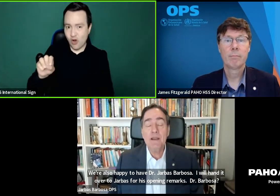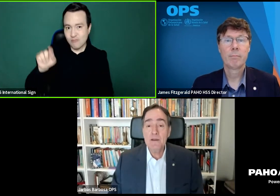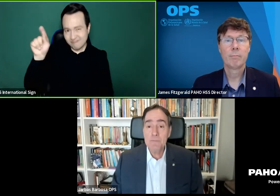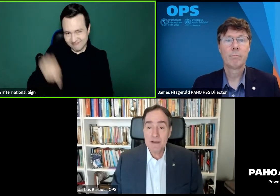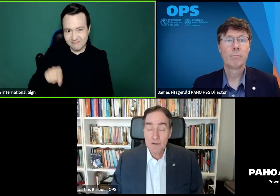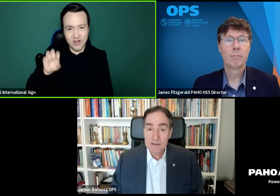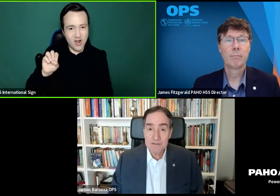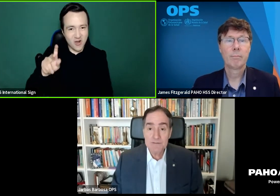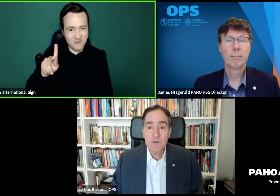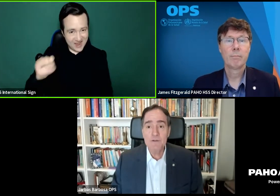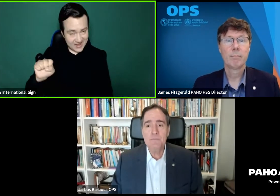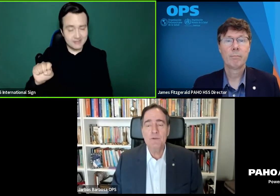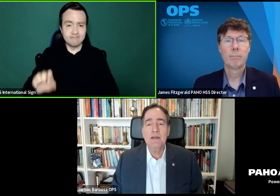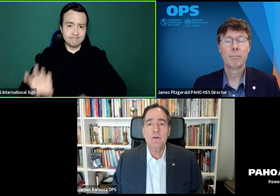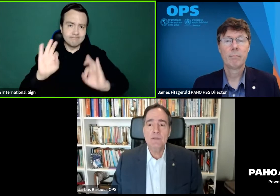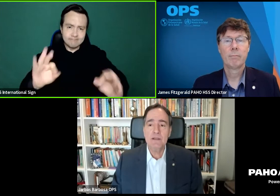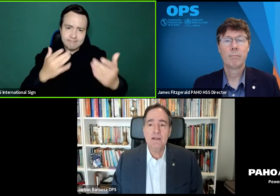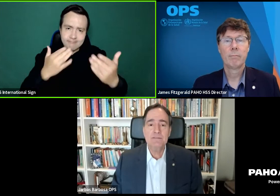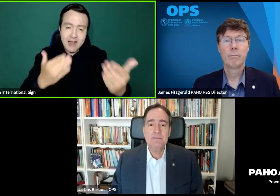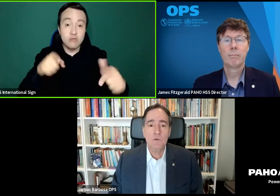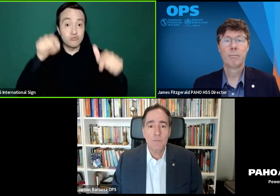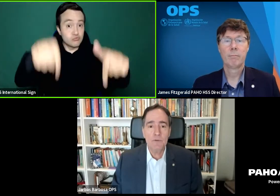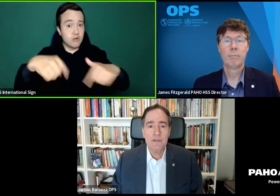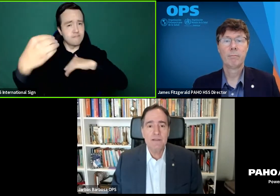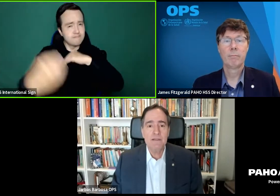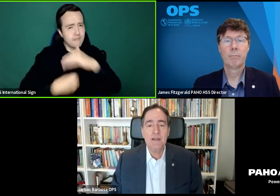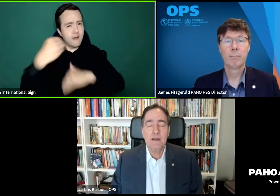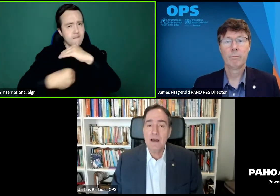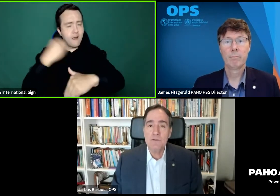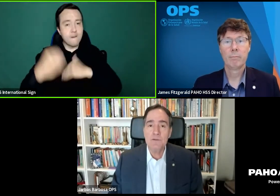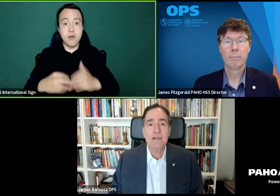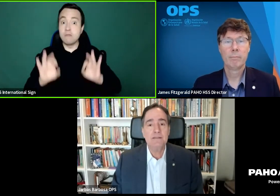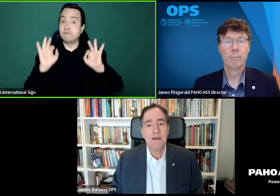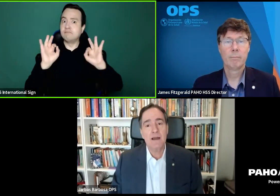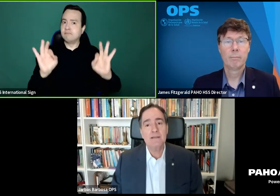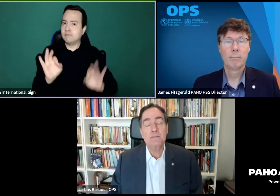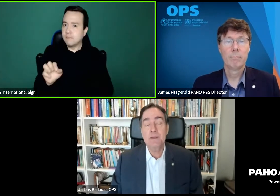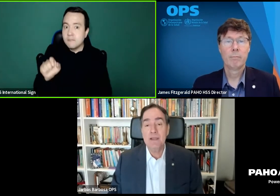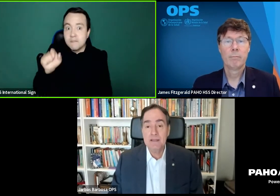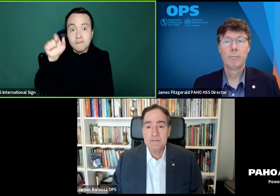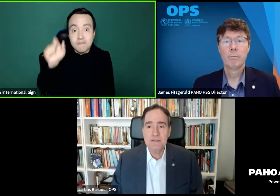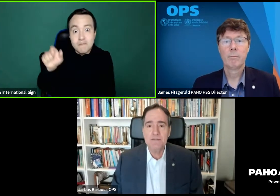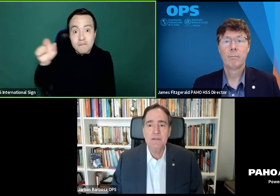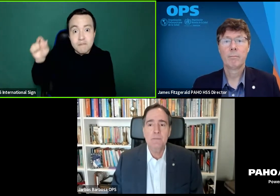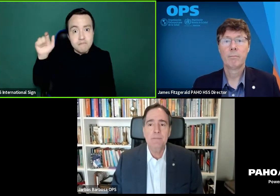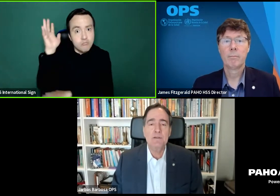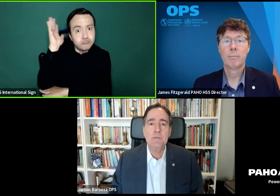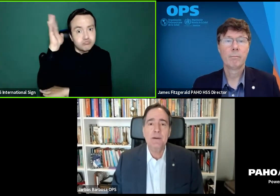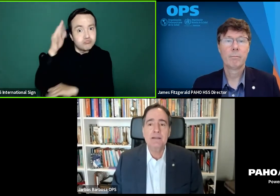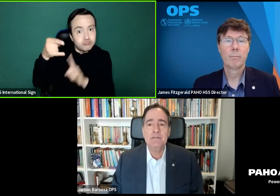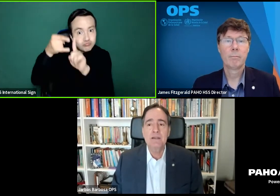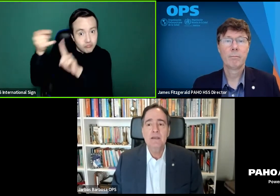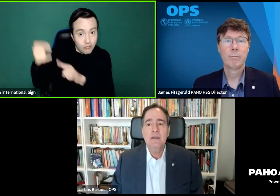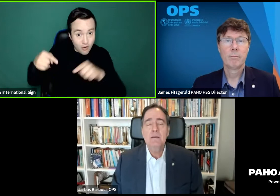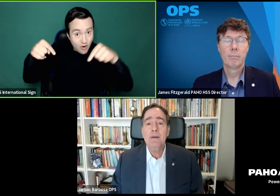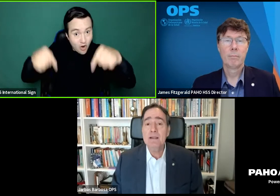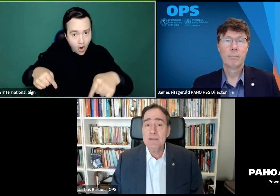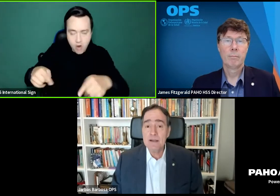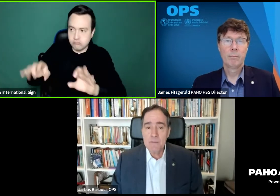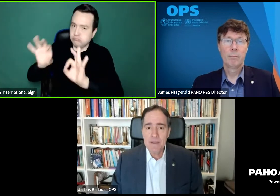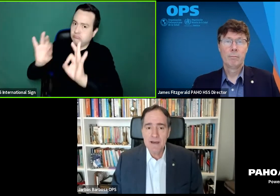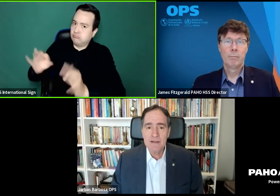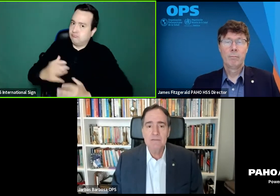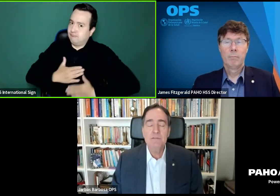un privilegio para la organización poder reunir a ese grupo de destacados y destacadas panelistas y participantes